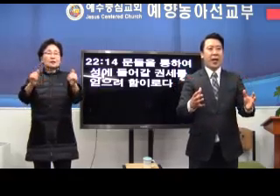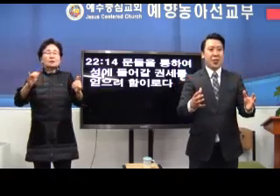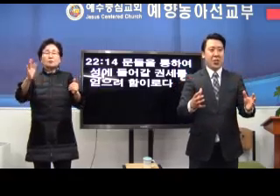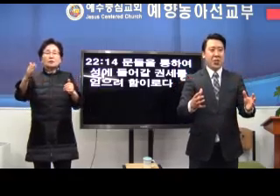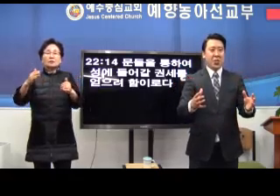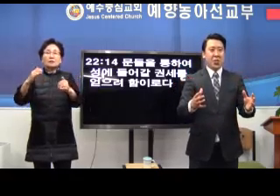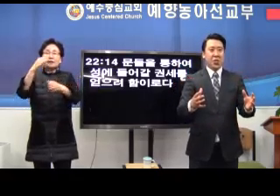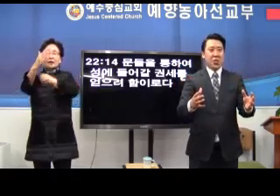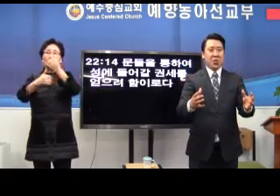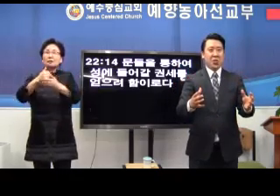때까지